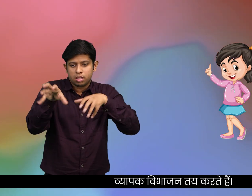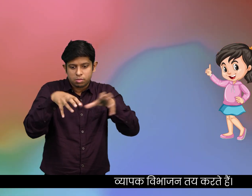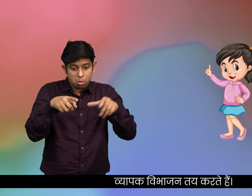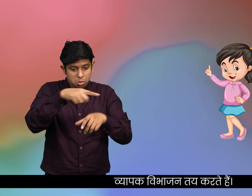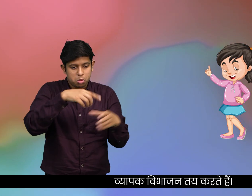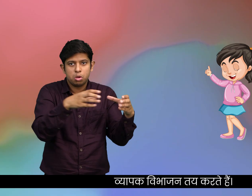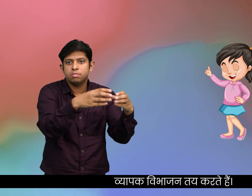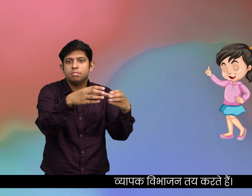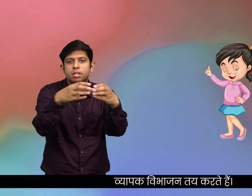करते हैं।